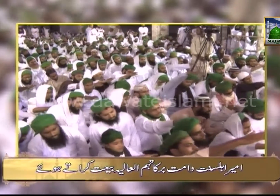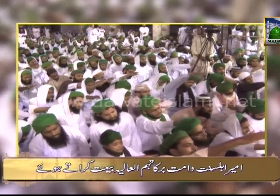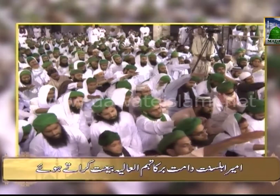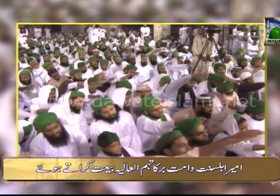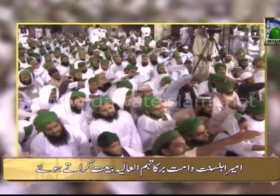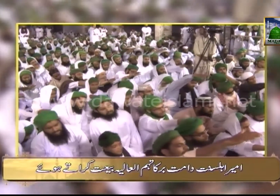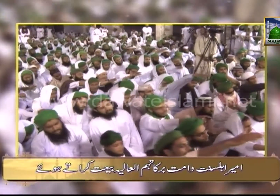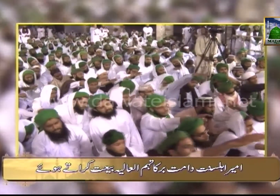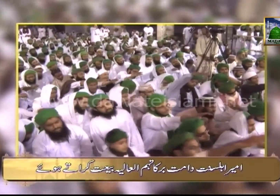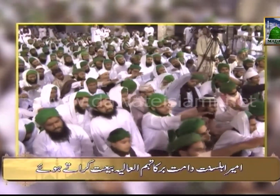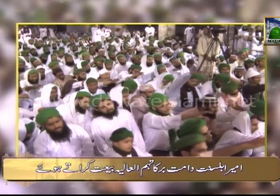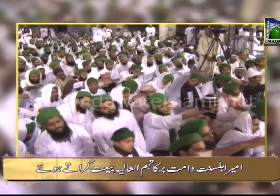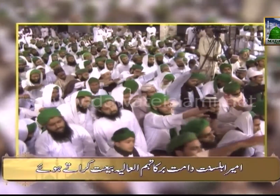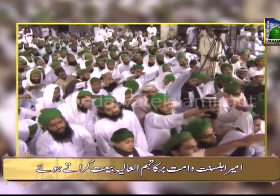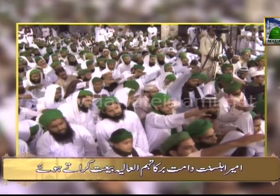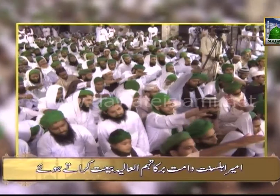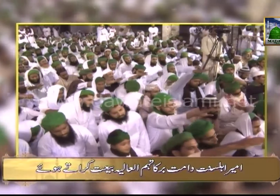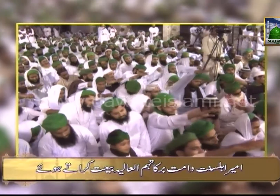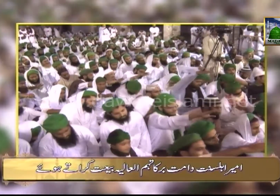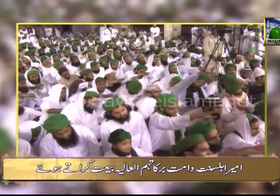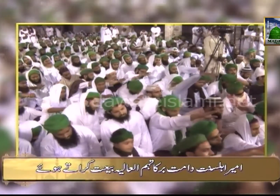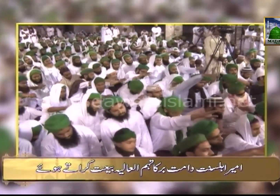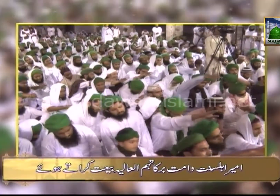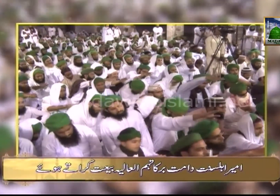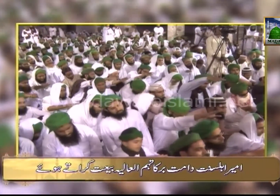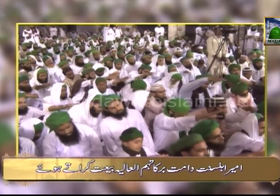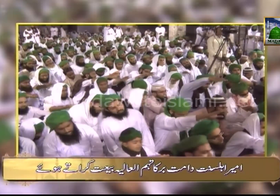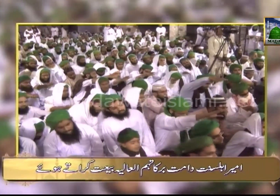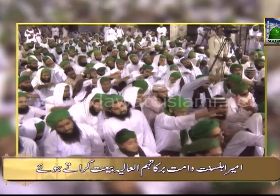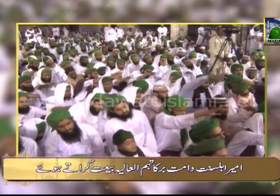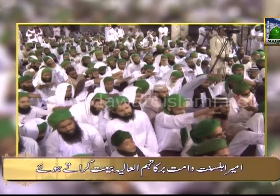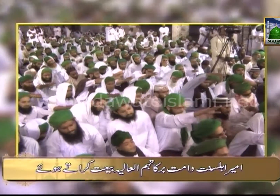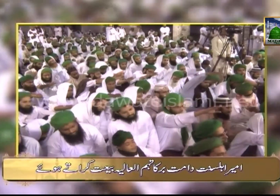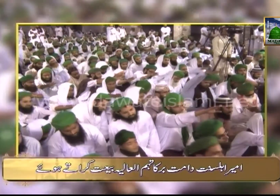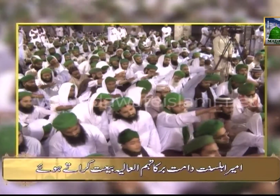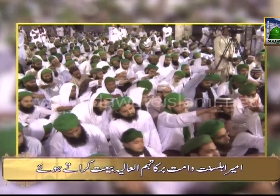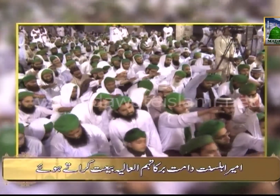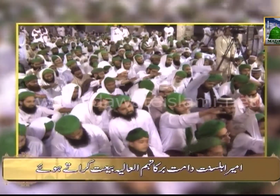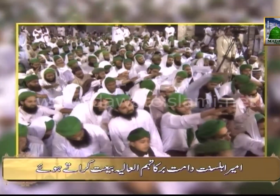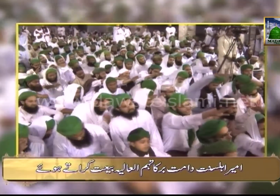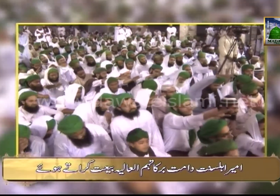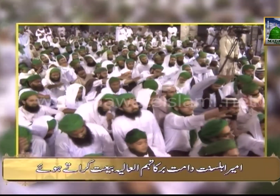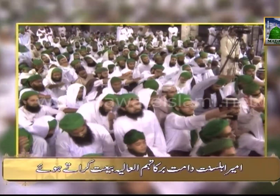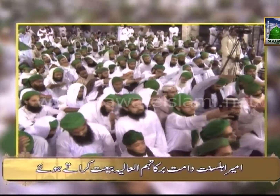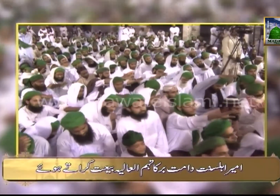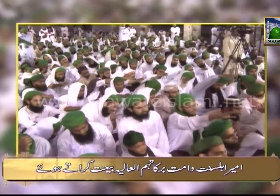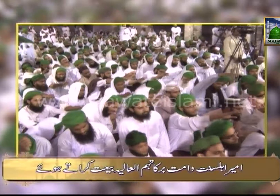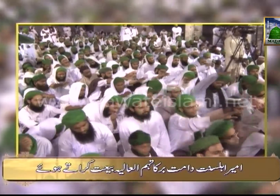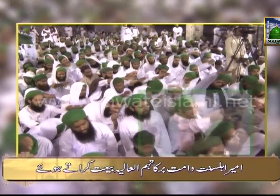غوث پاک کا، میں ہوں ضیائی، میں ہوں رضوی، سگ ہوں